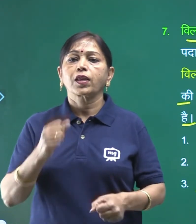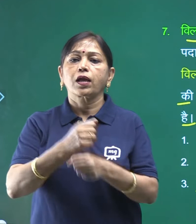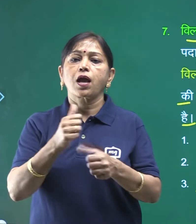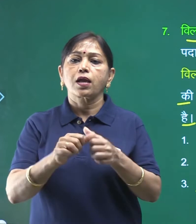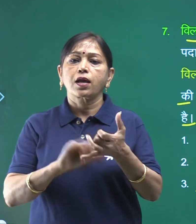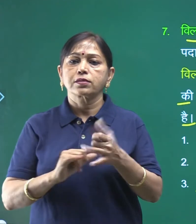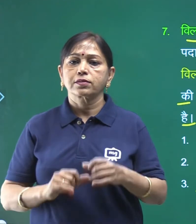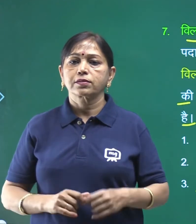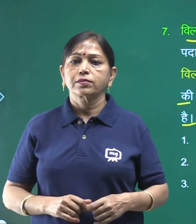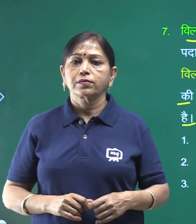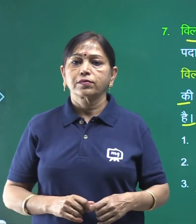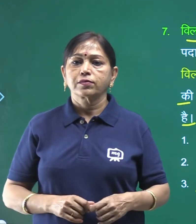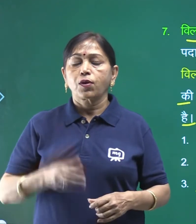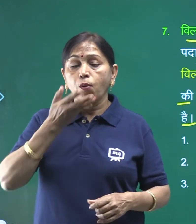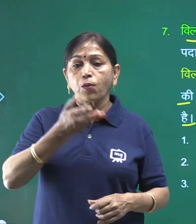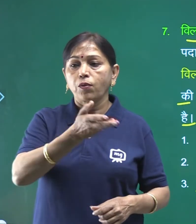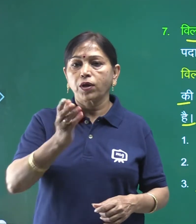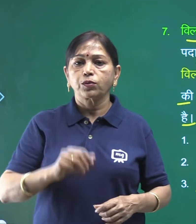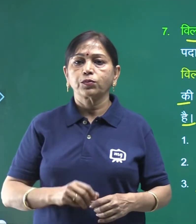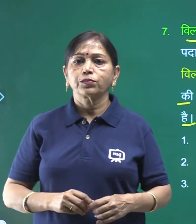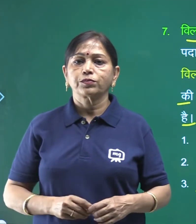गैस, वायु।